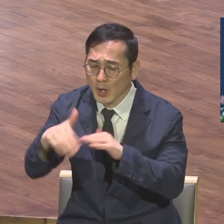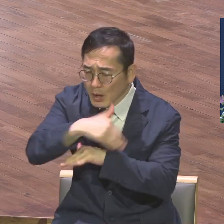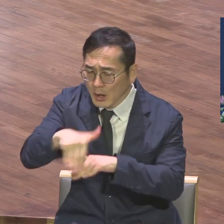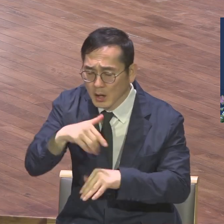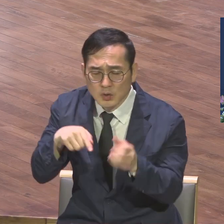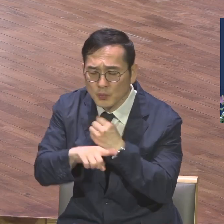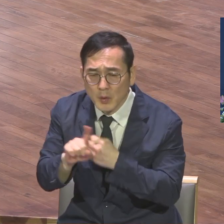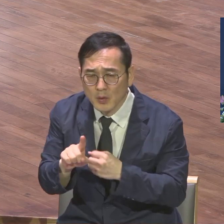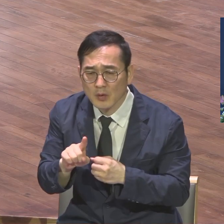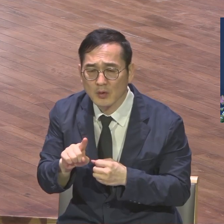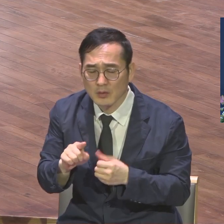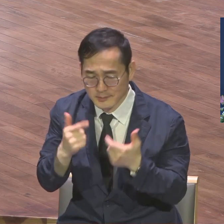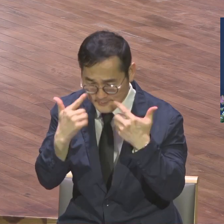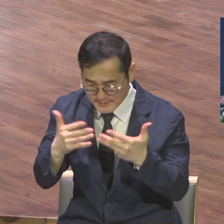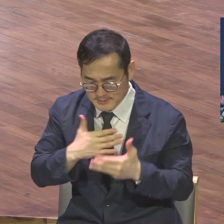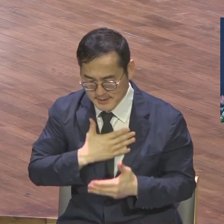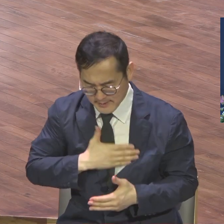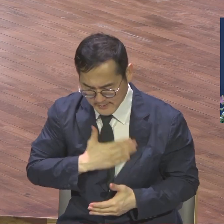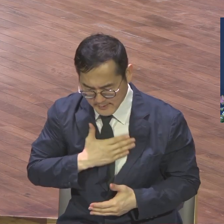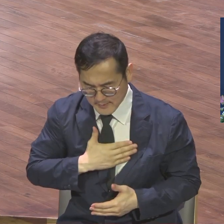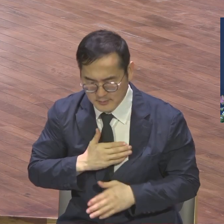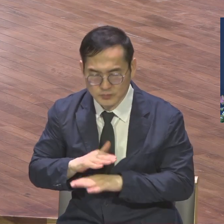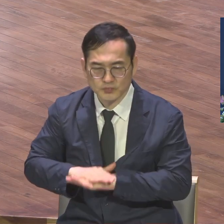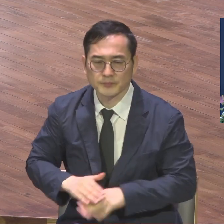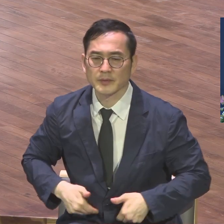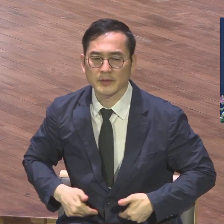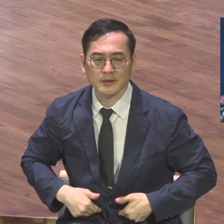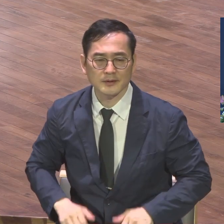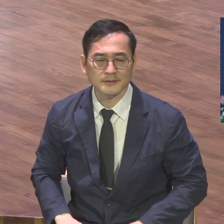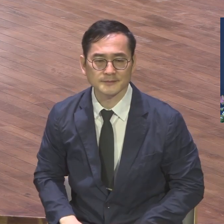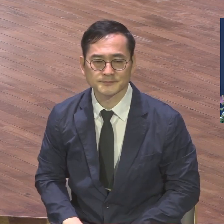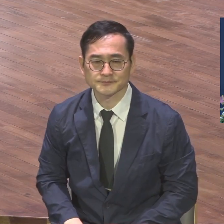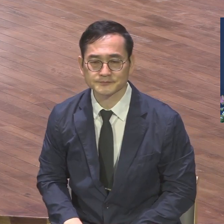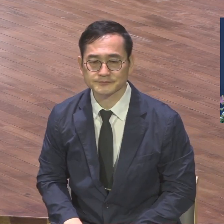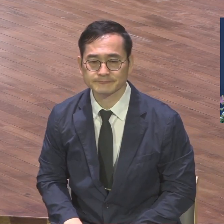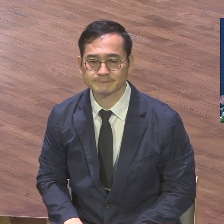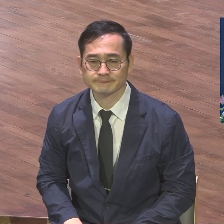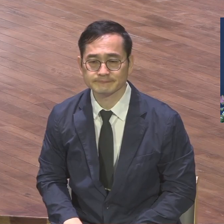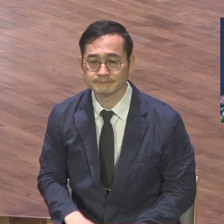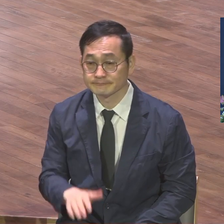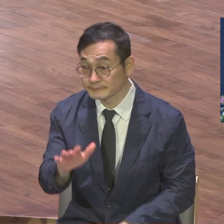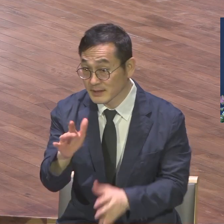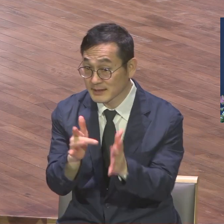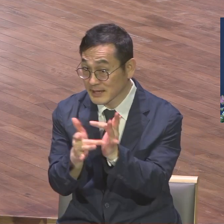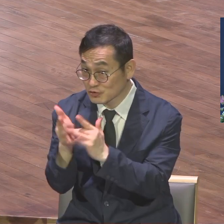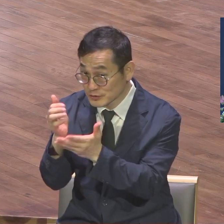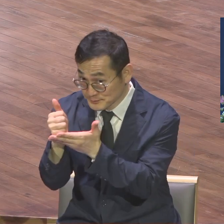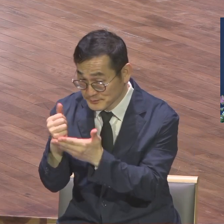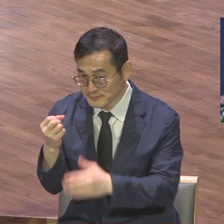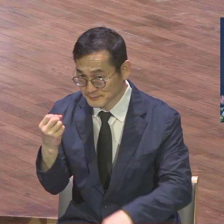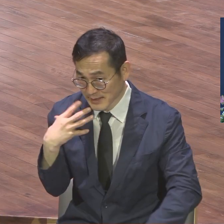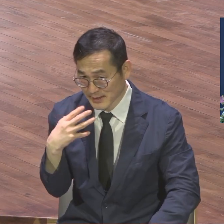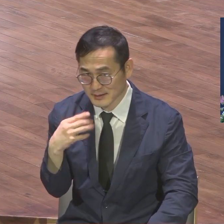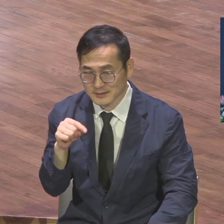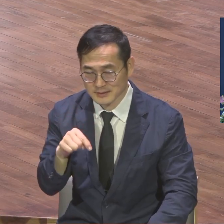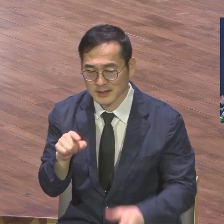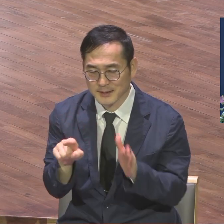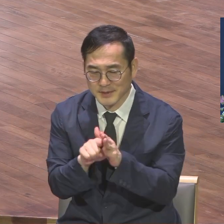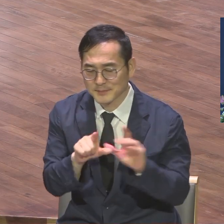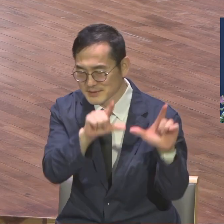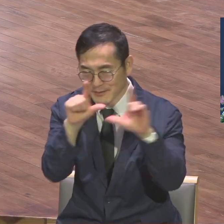돼요. 본문 말씀을 통해서 영계 모든 성도들은 예수님께서 말씀하신 신앙생활의